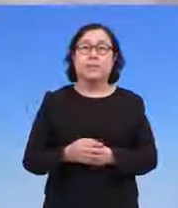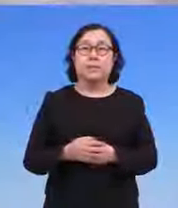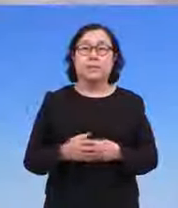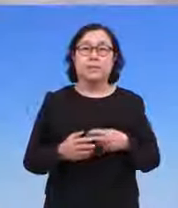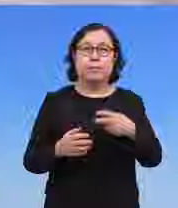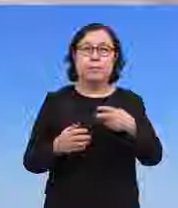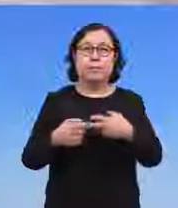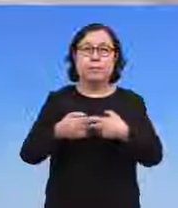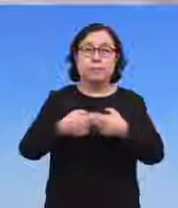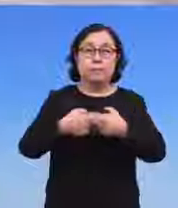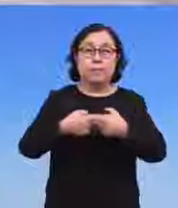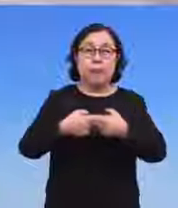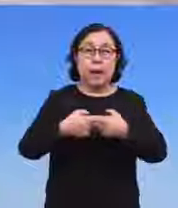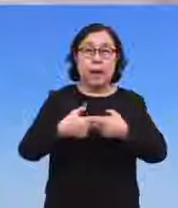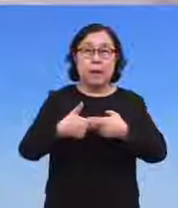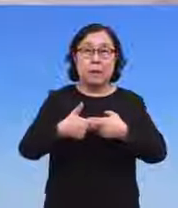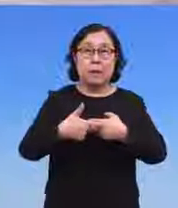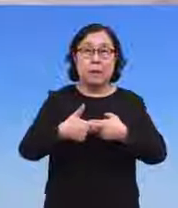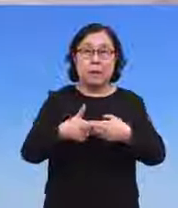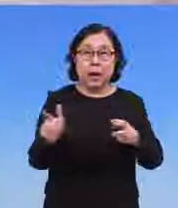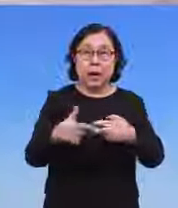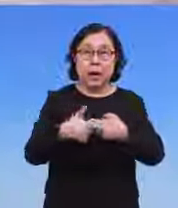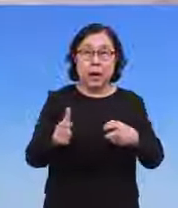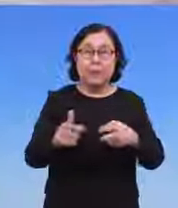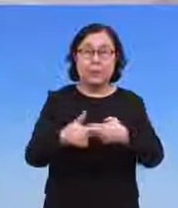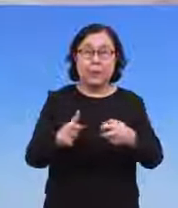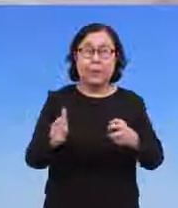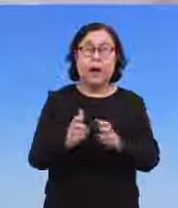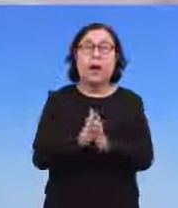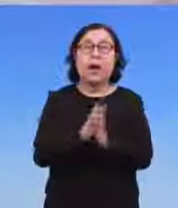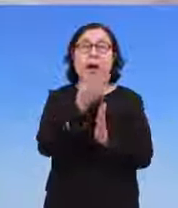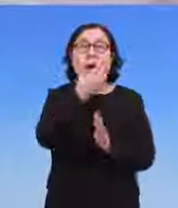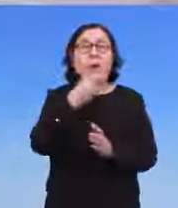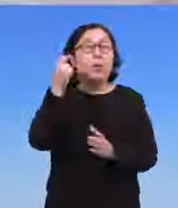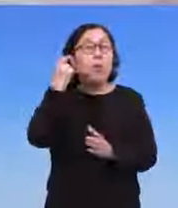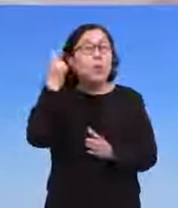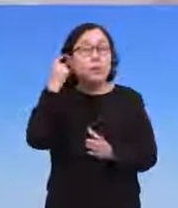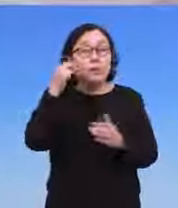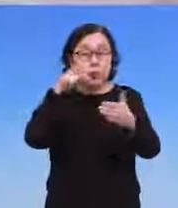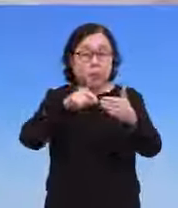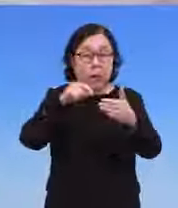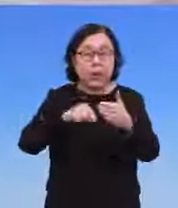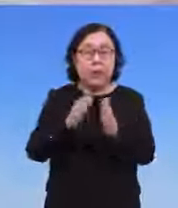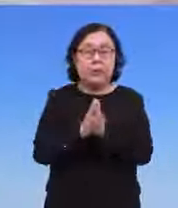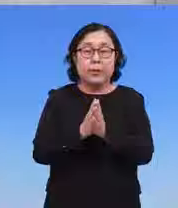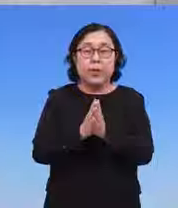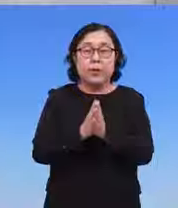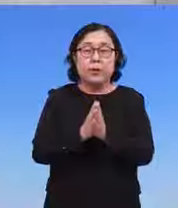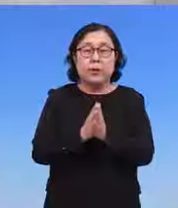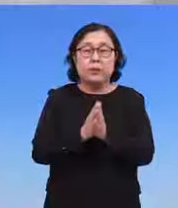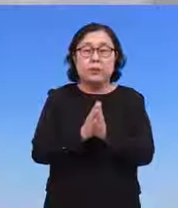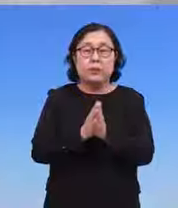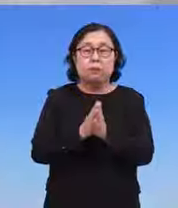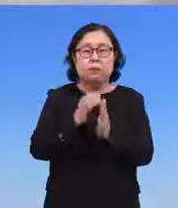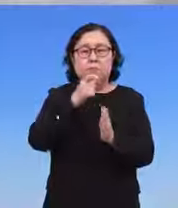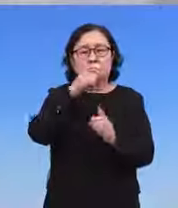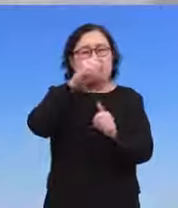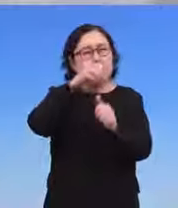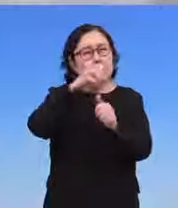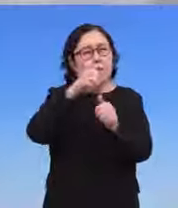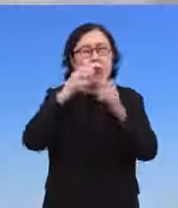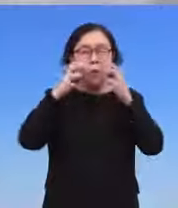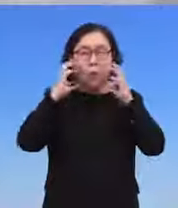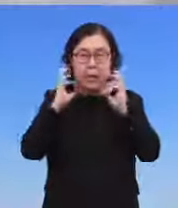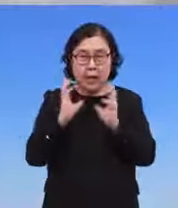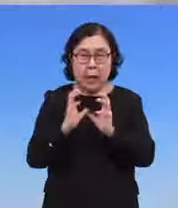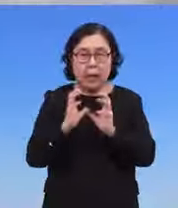이렇게 그 마가복음의 복음의 시작에서 세례 요한이라는 한 인간이 맡은 역할이 너무너무 중요한데요. 저는 이제